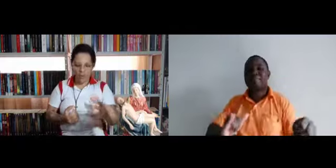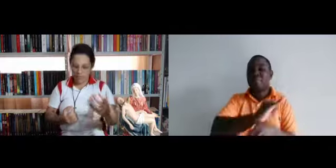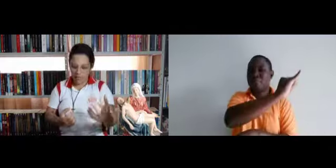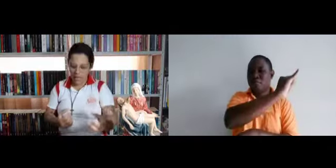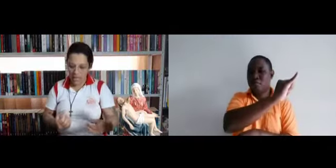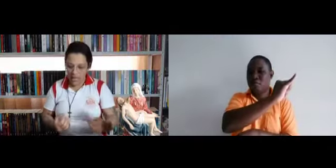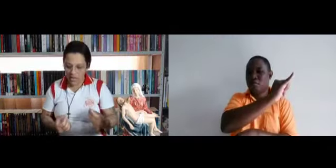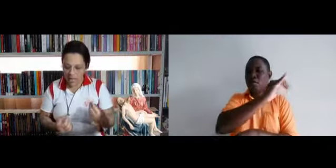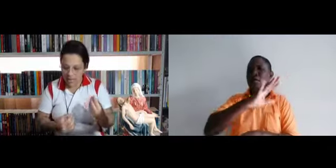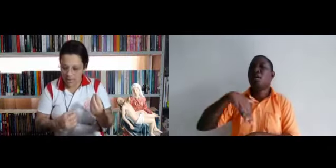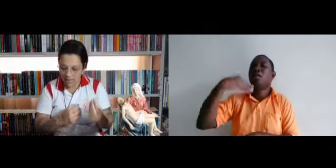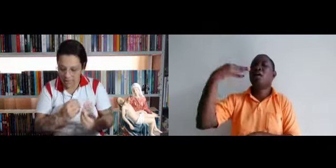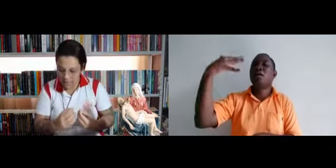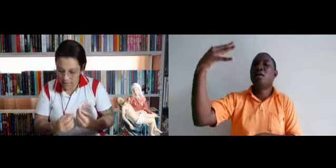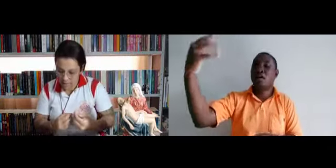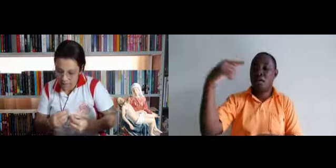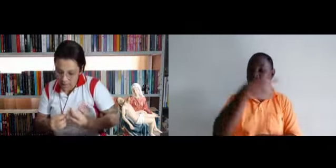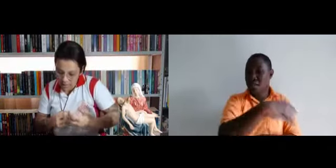eslavas, povos, né,